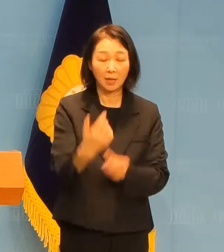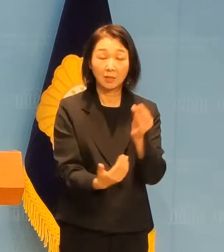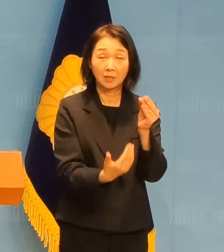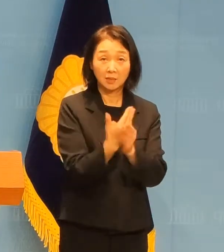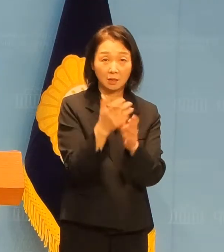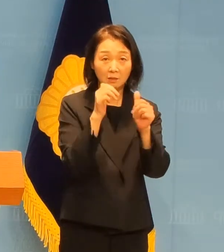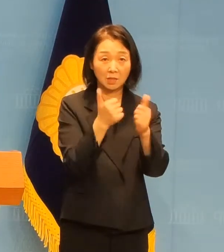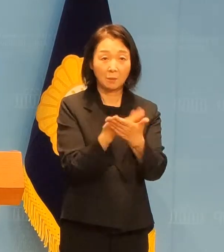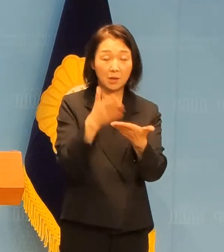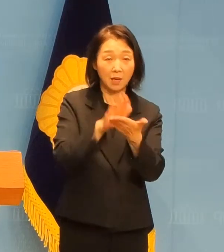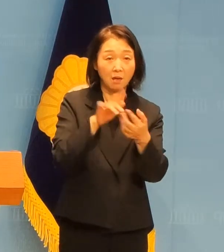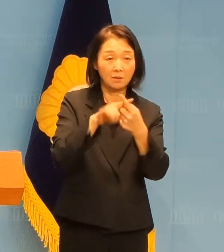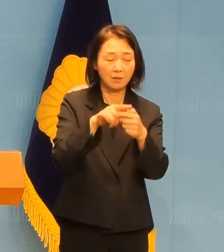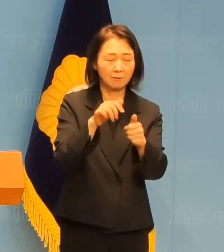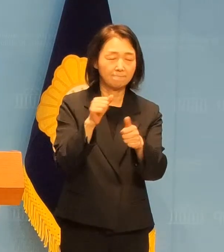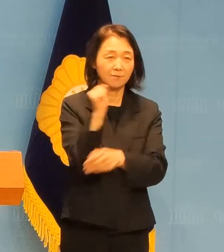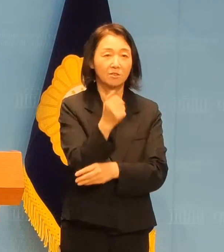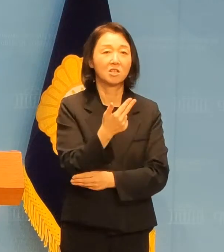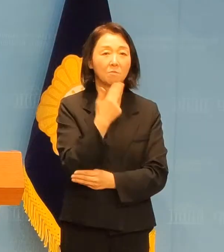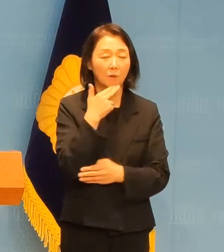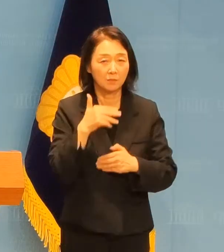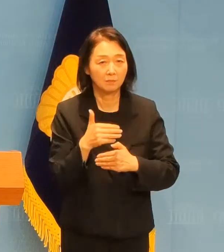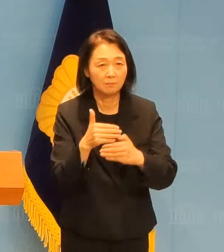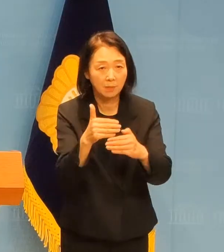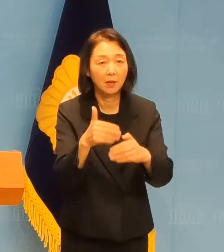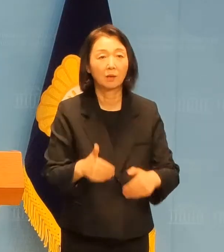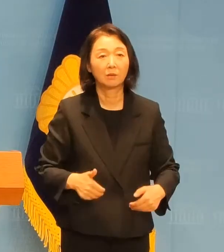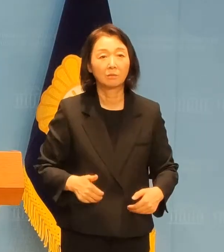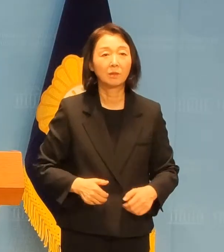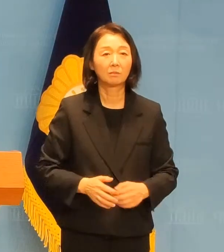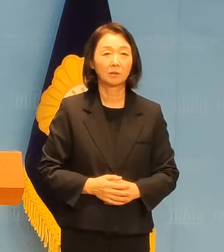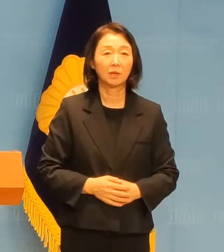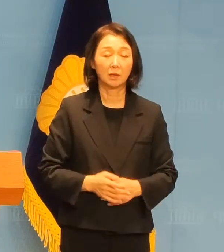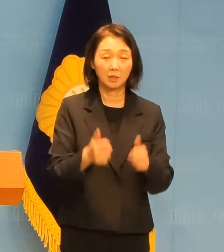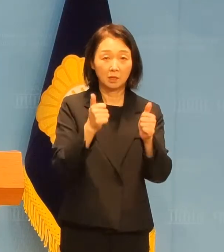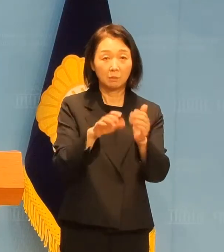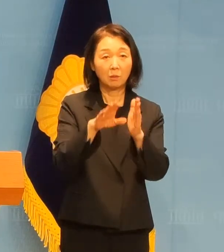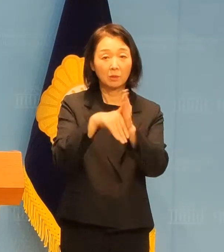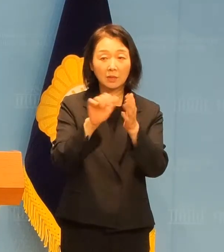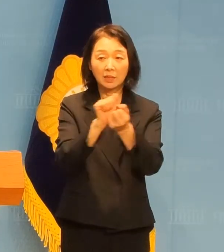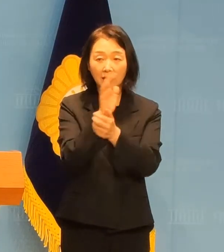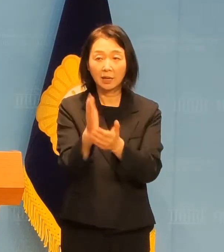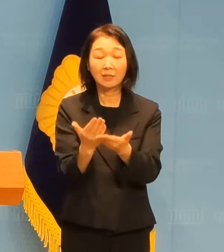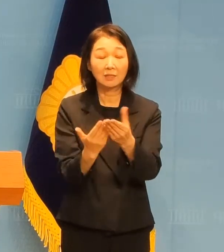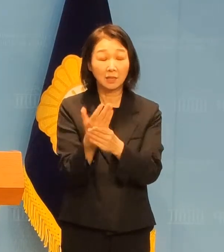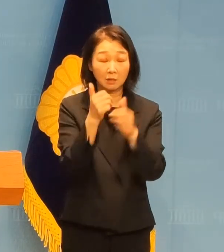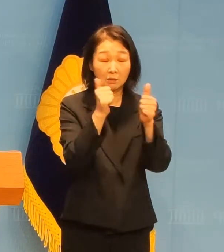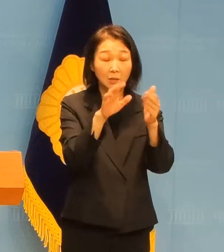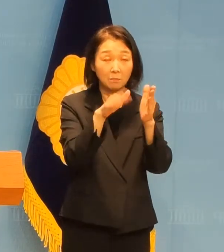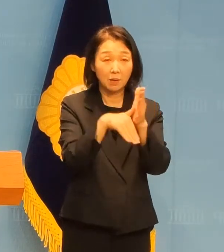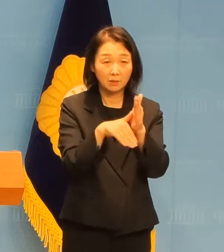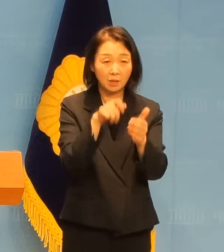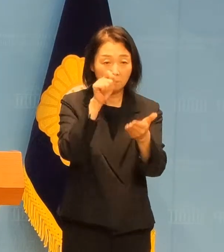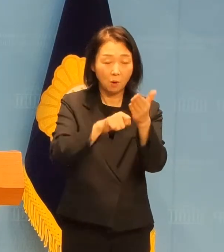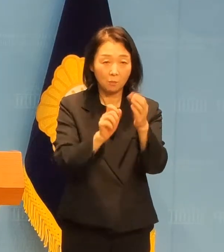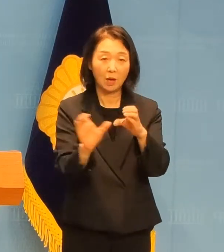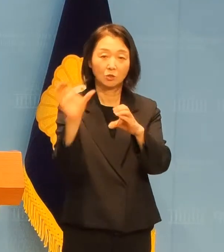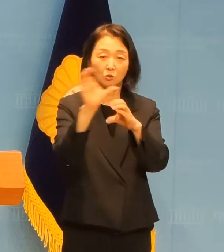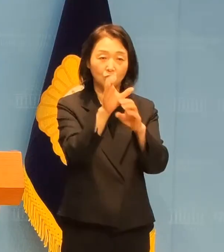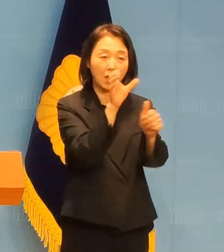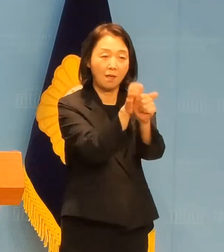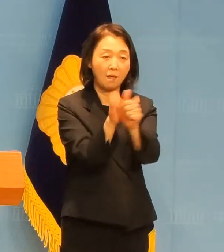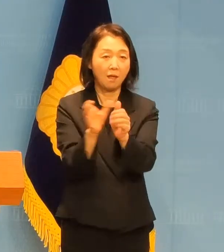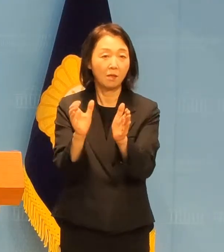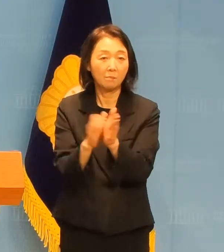사법개혁은 그대로 흔들림 없이 진행되어야 합니다. 법원에서 내란 사건 재판부에 법관을 추가 배치하고